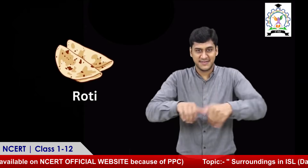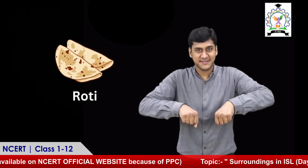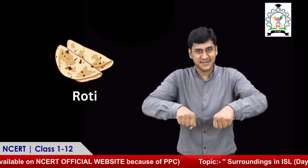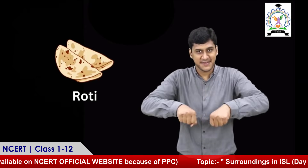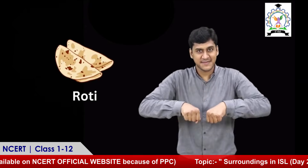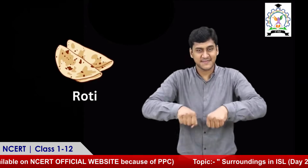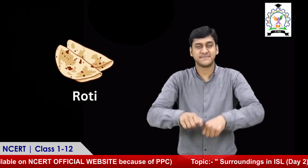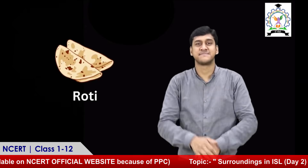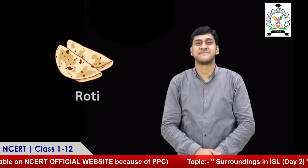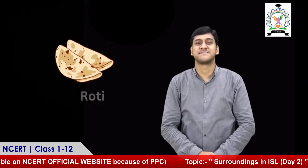रोटी।